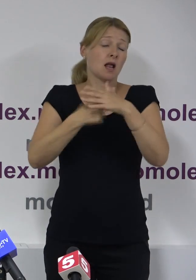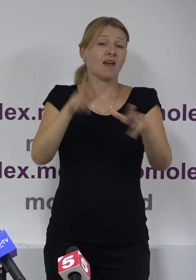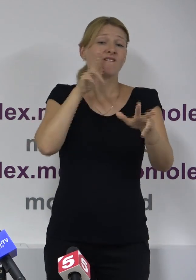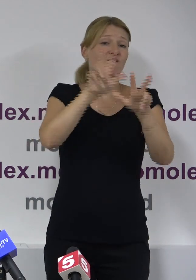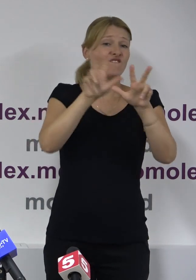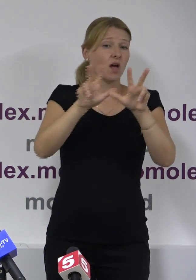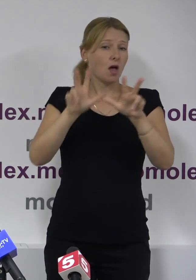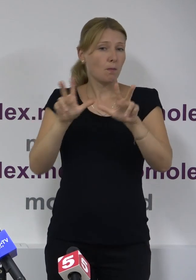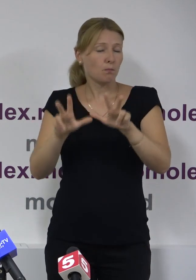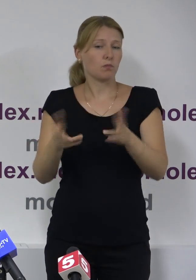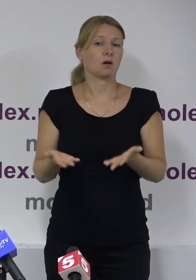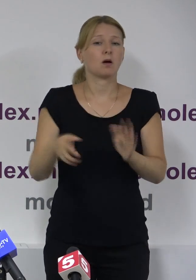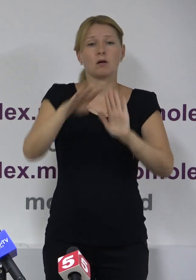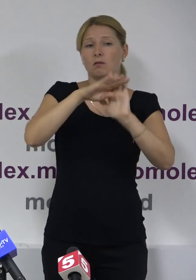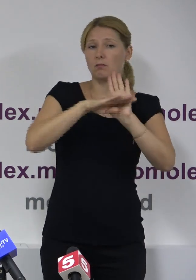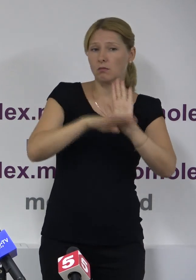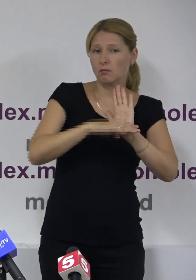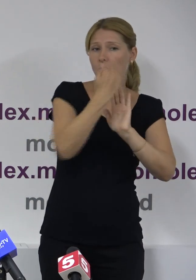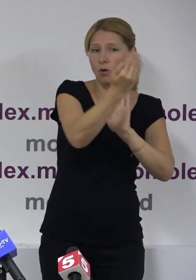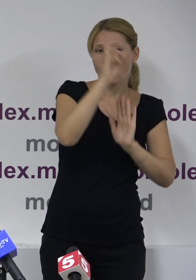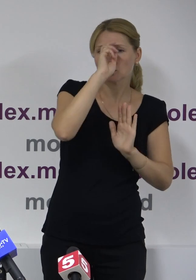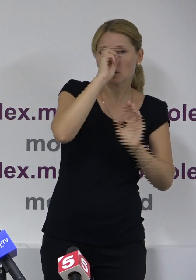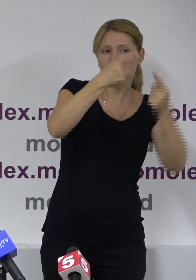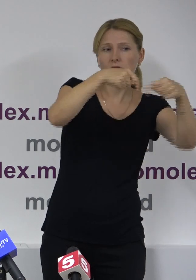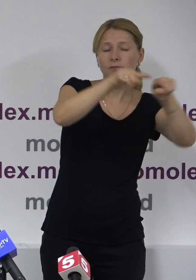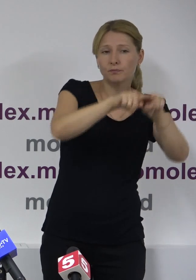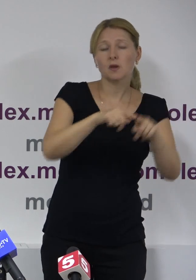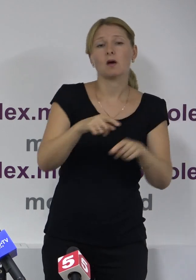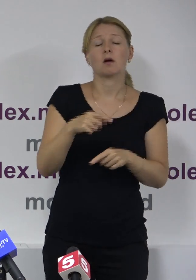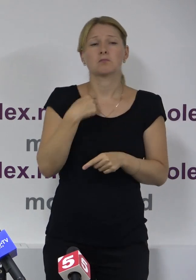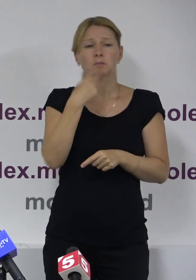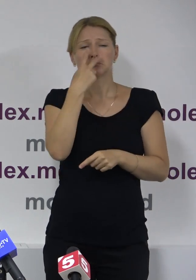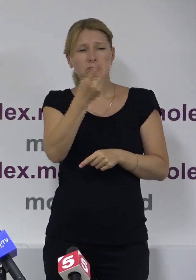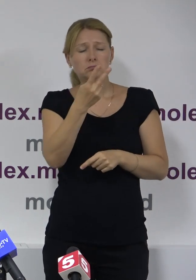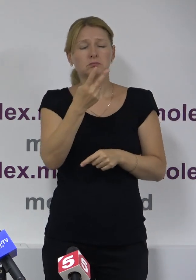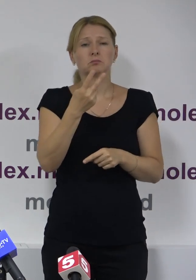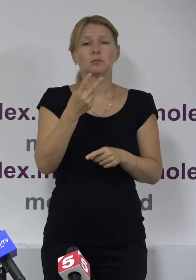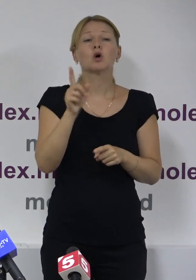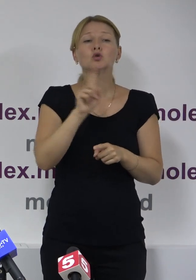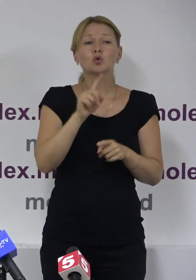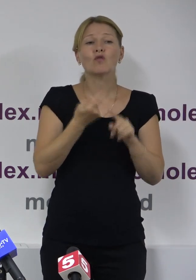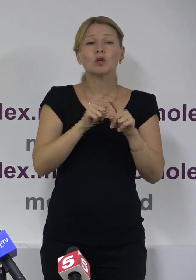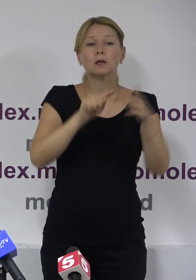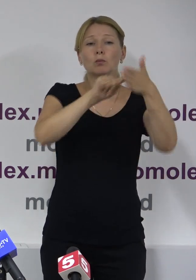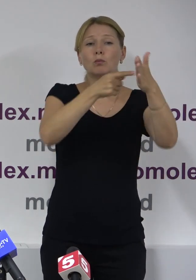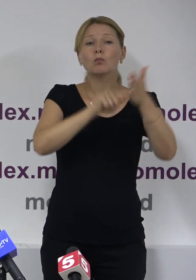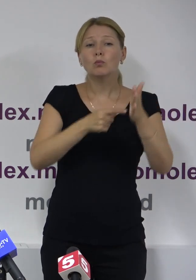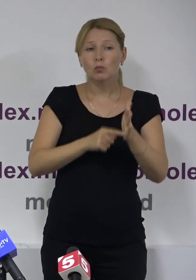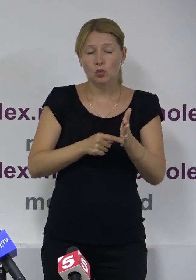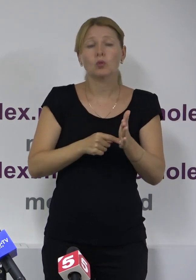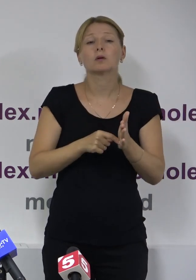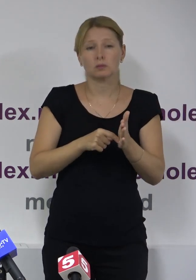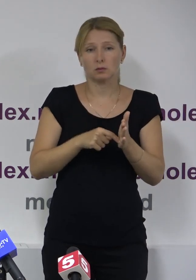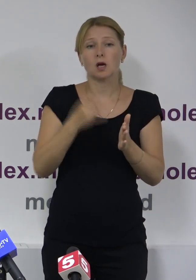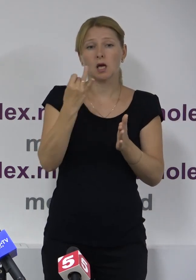transparența pe pagina web a instituției, am constatat anumite lacune și aceste lacune, de fapt, se